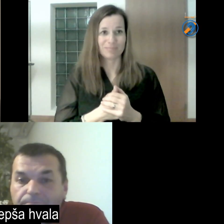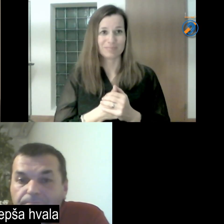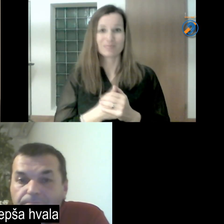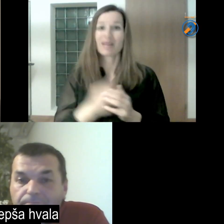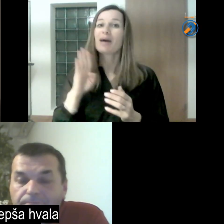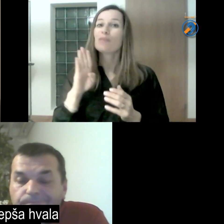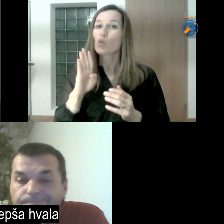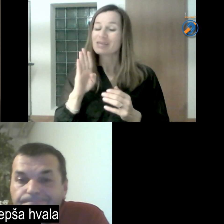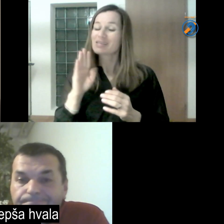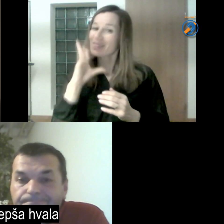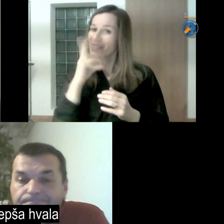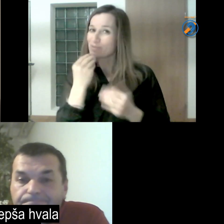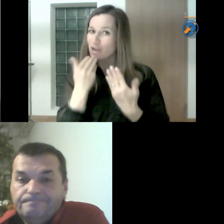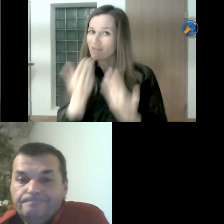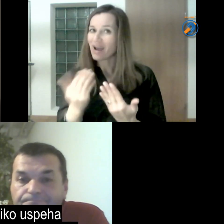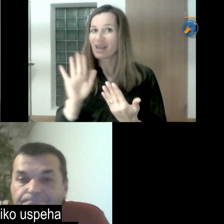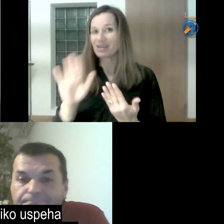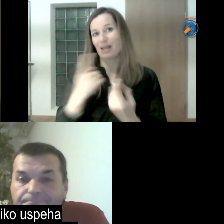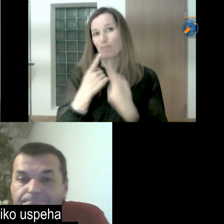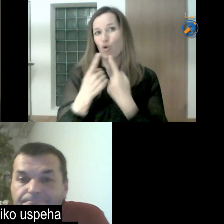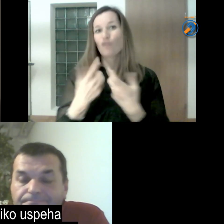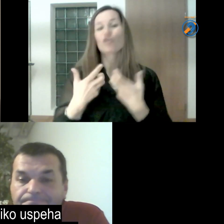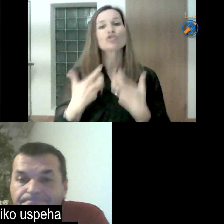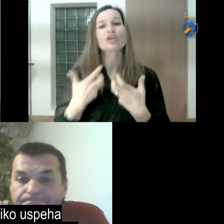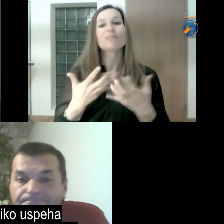Boris, najlepša hvala za ta pogovor. Želim ti